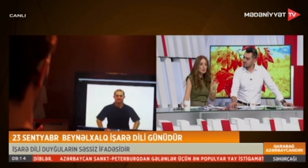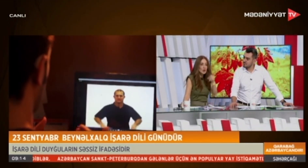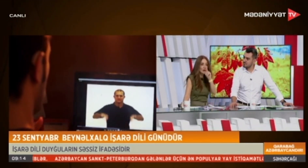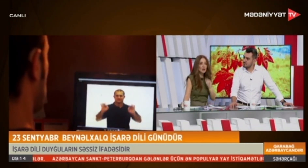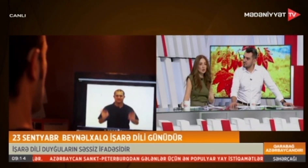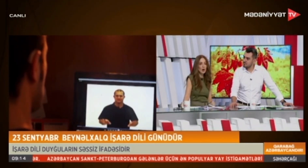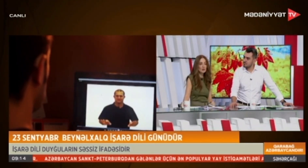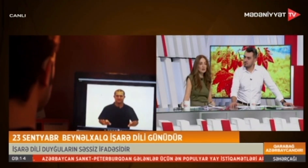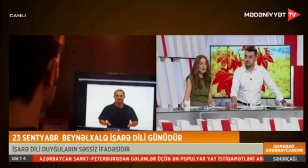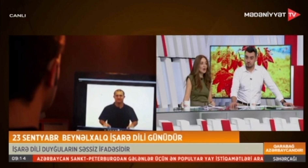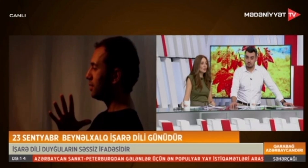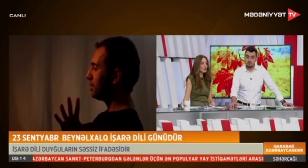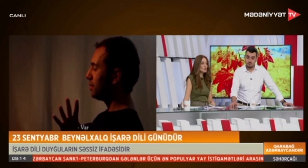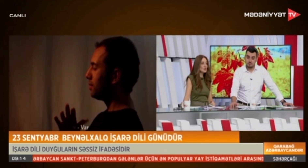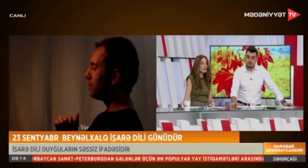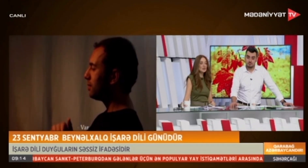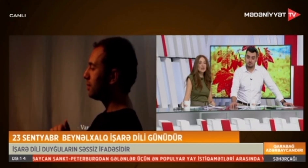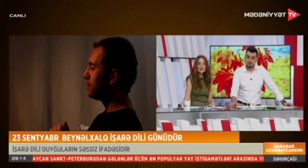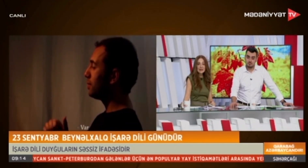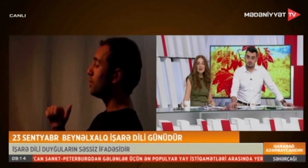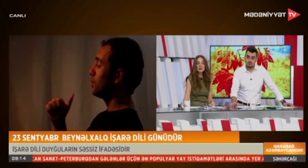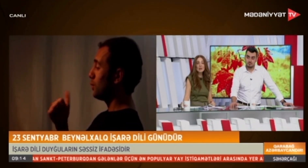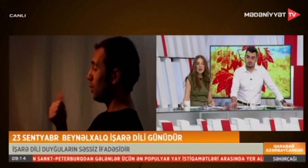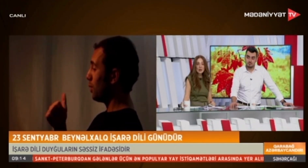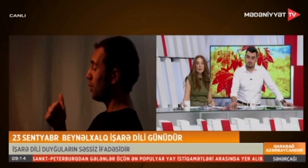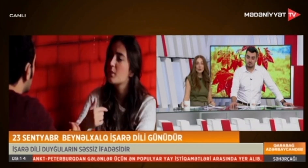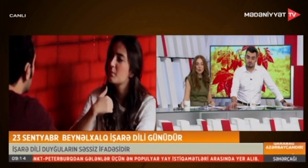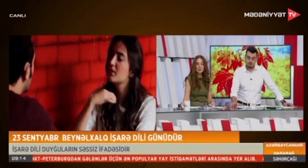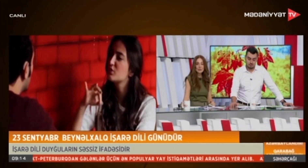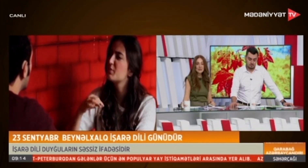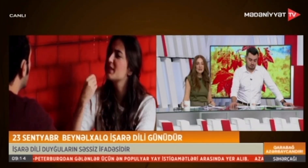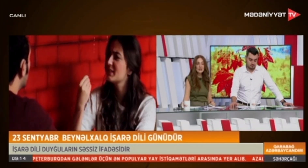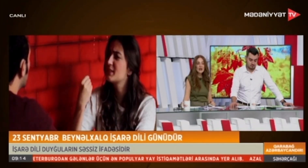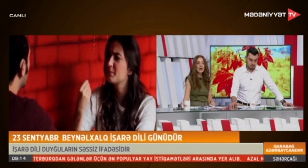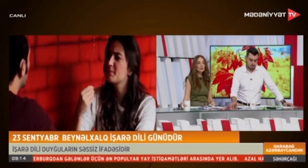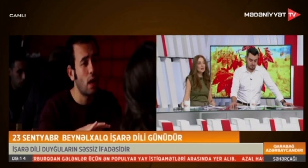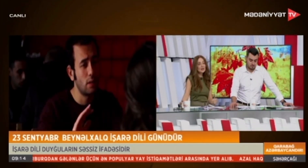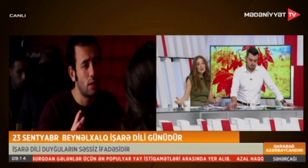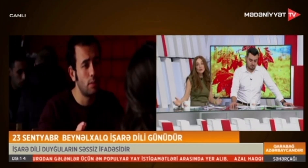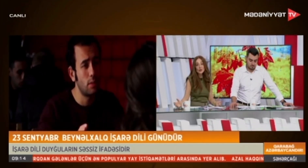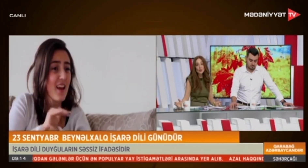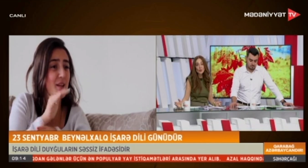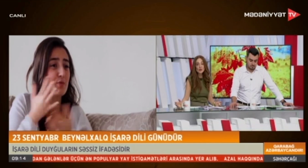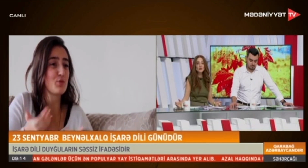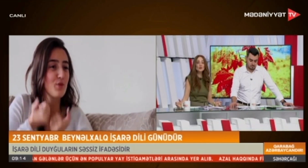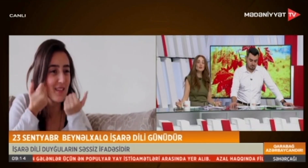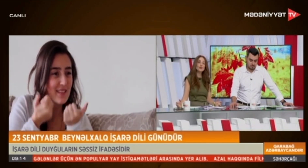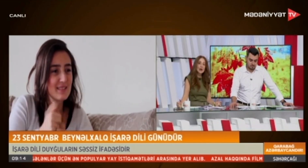susaraq danışmaqdır. Bu da xüsusilə jestlə, mimika ilə bağlı olan bir məsələdir. Buna da təsadüfdən toxunmadıq, çünki bugün həm də